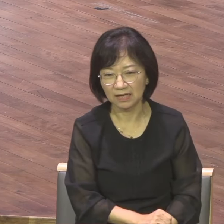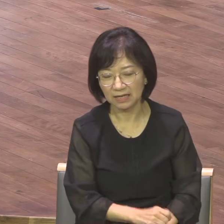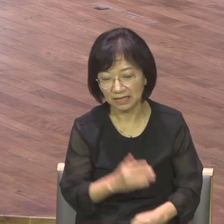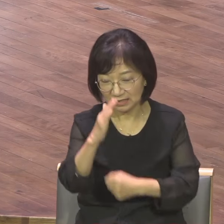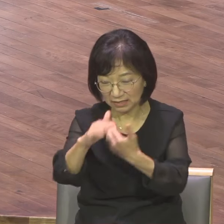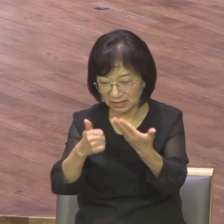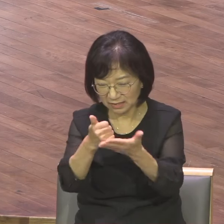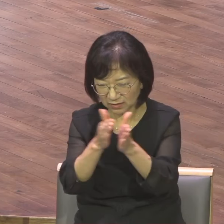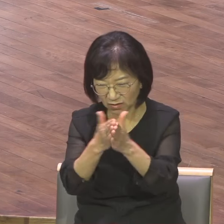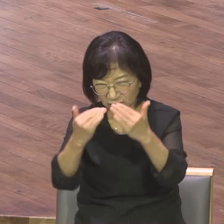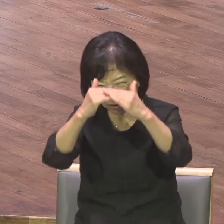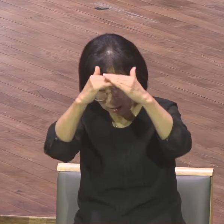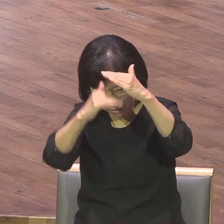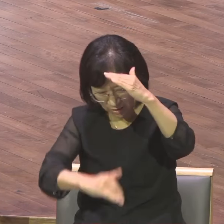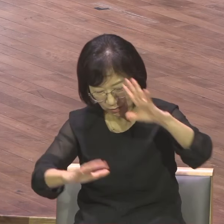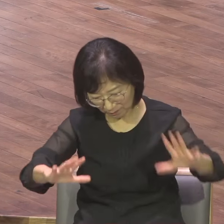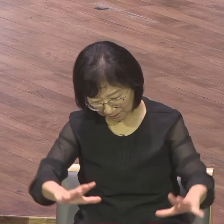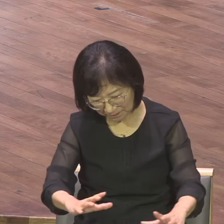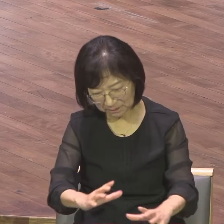역사에